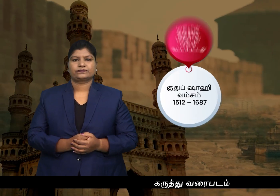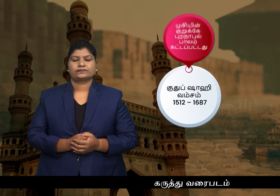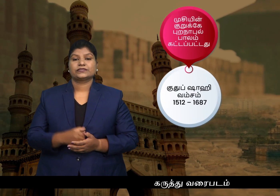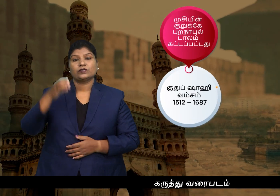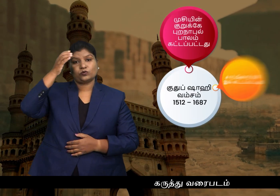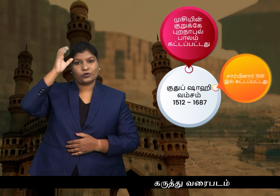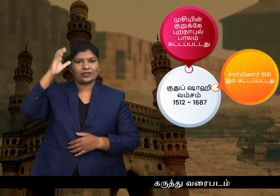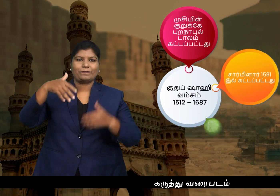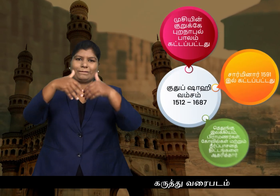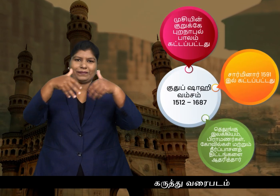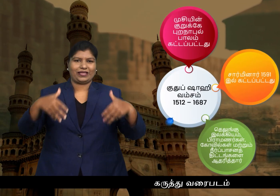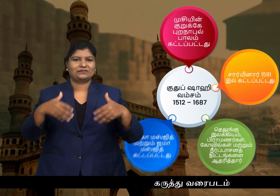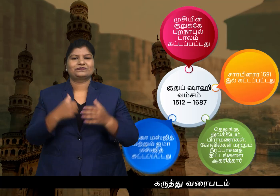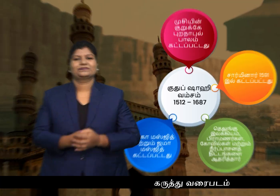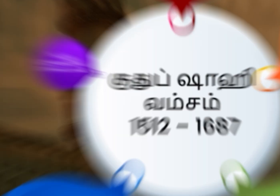கருத்து வரைபடம்.